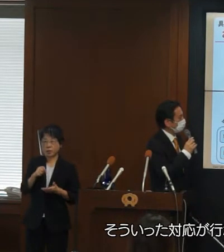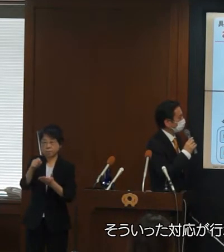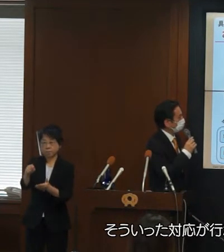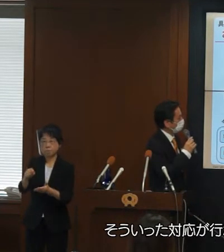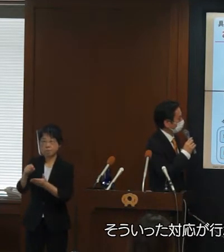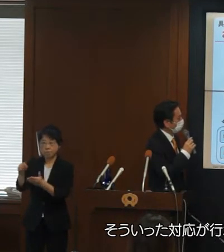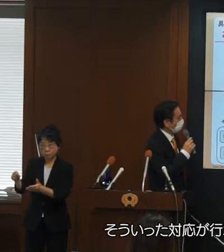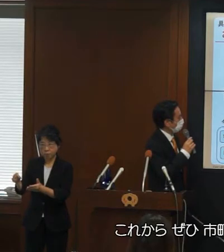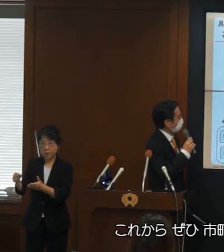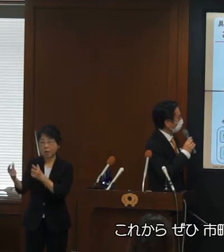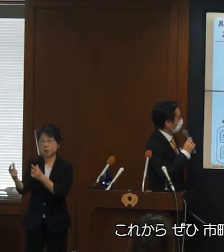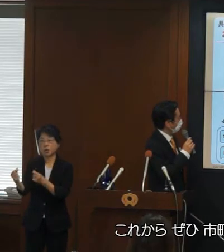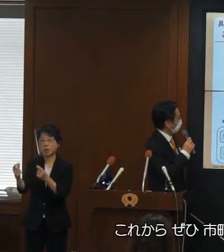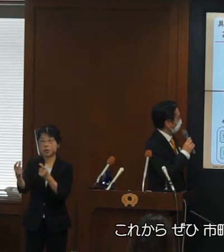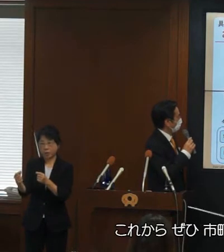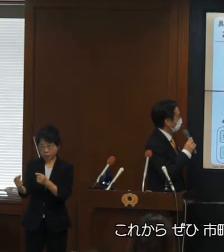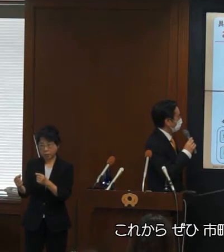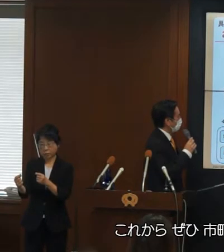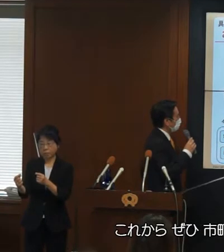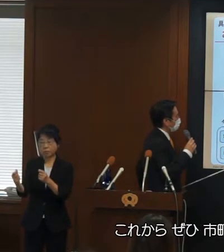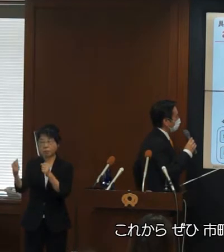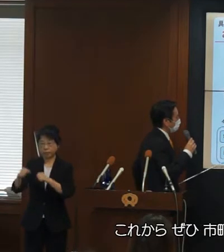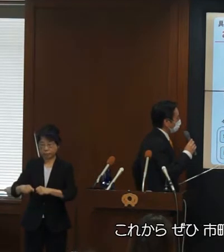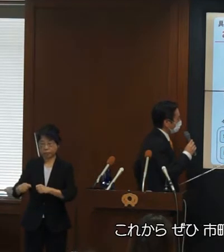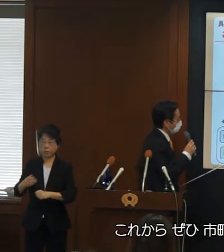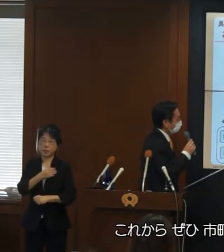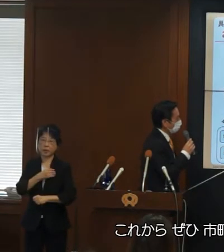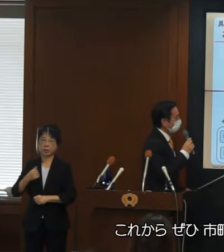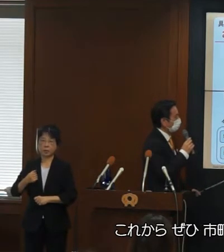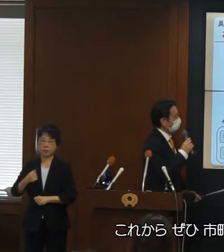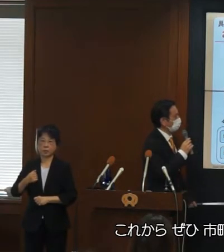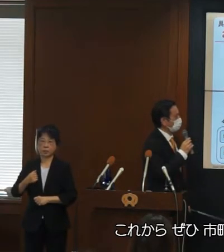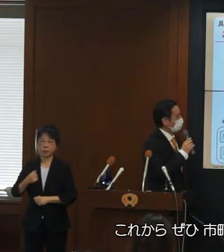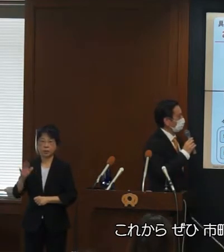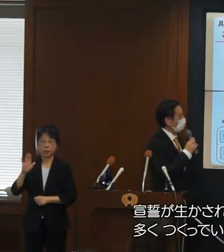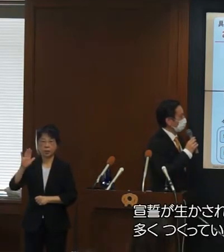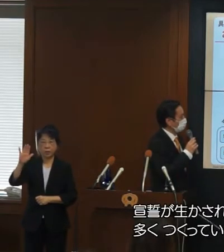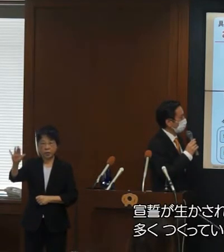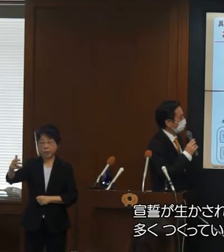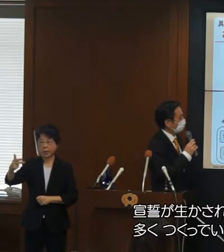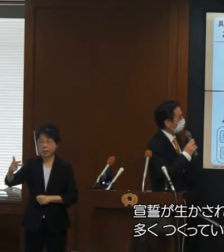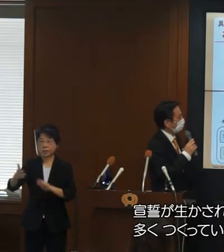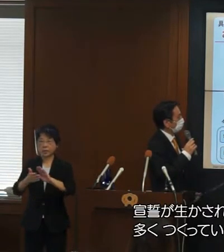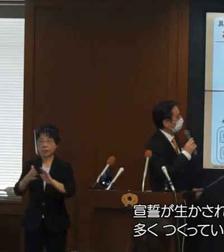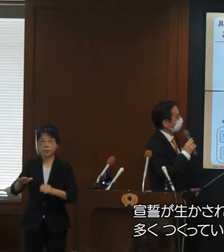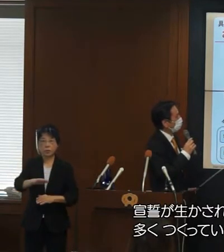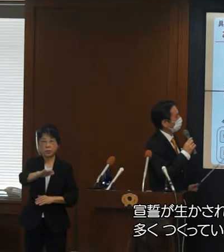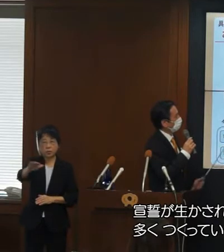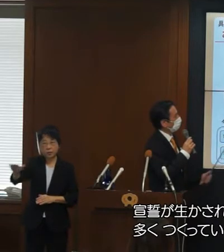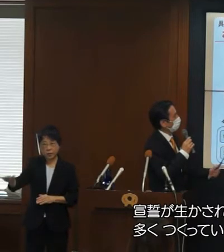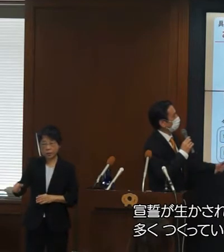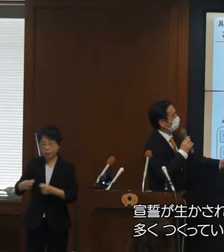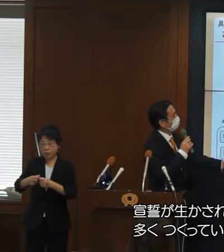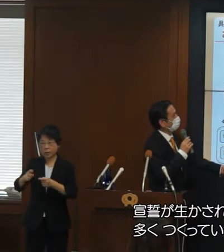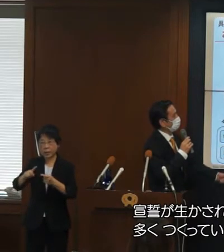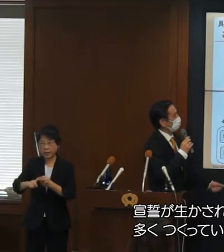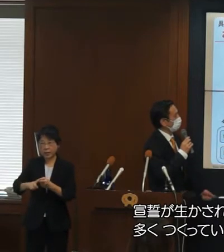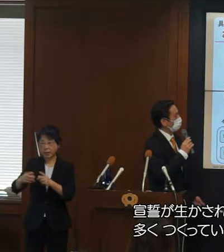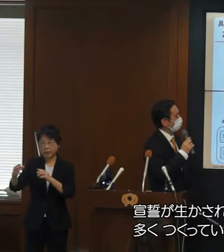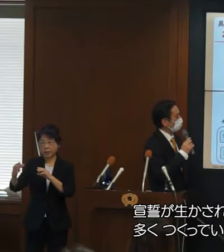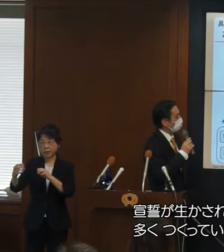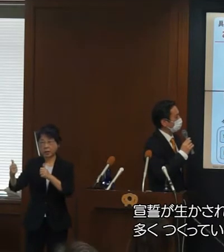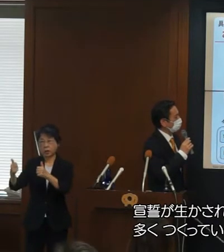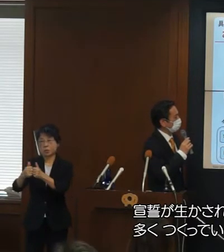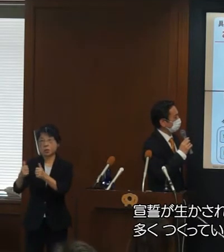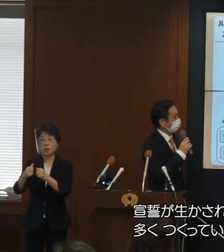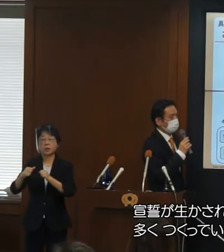われますということです。まあ、これからぜひ市町の皆さん方とも話をして、そういったこの先生